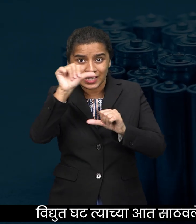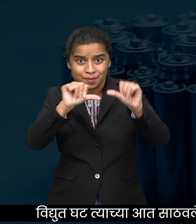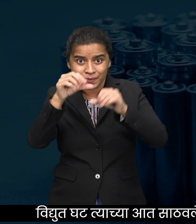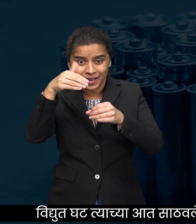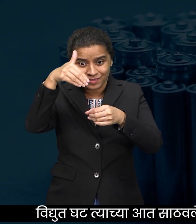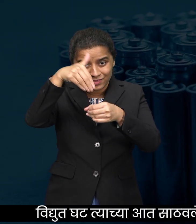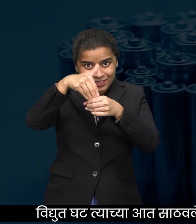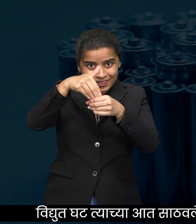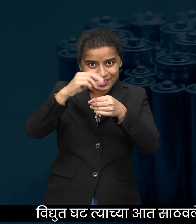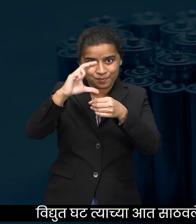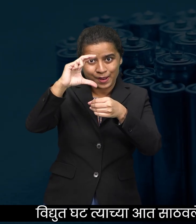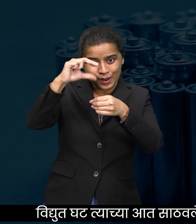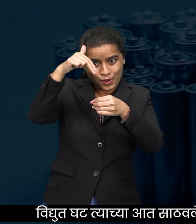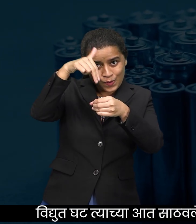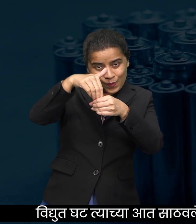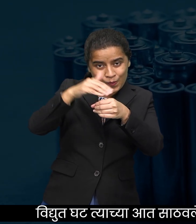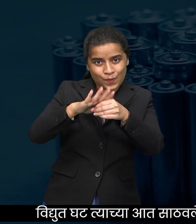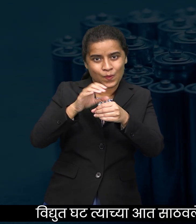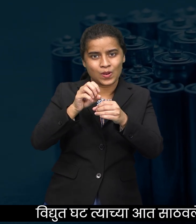वीज निर्माण करतो.